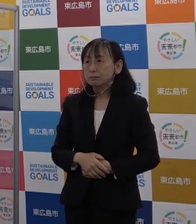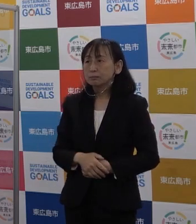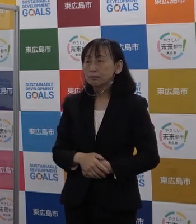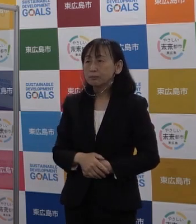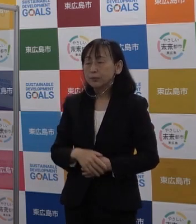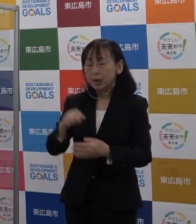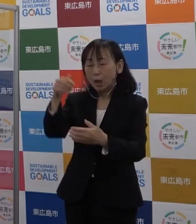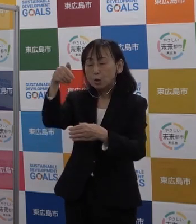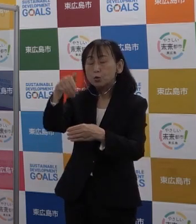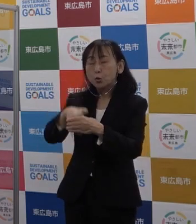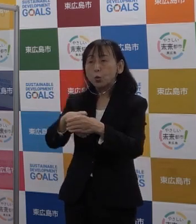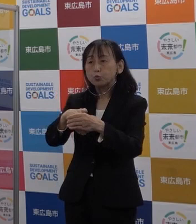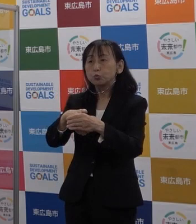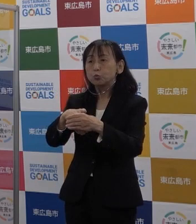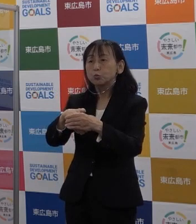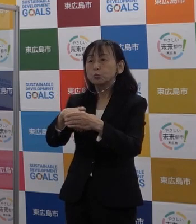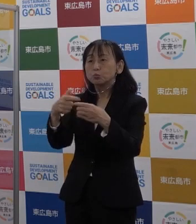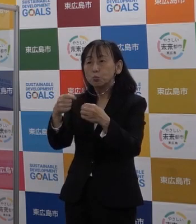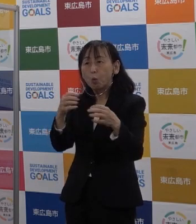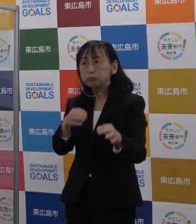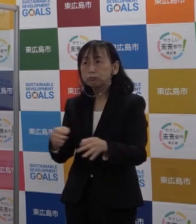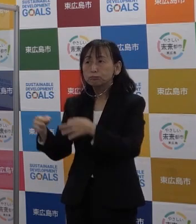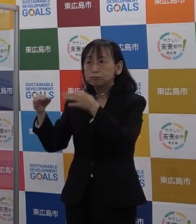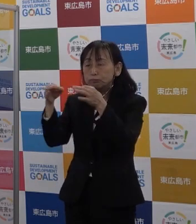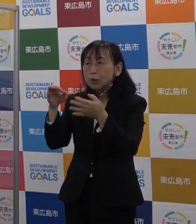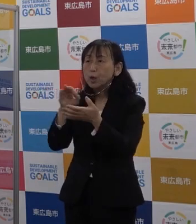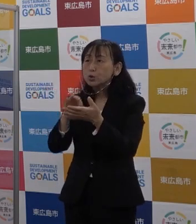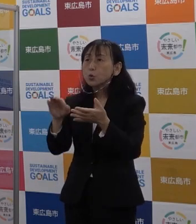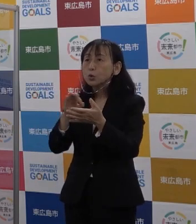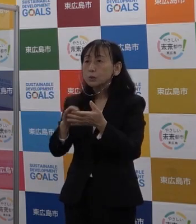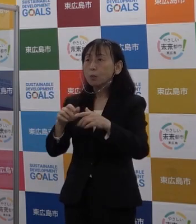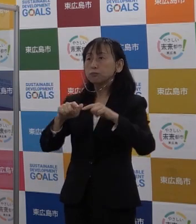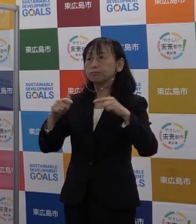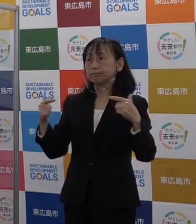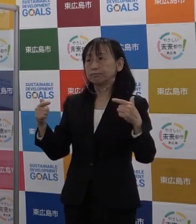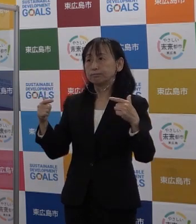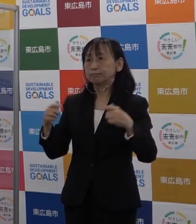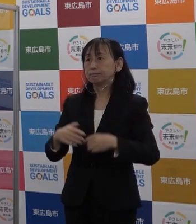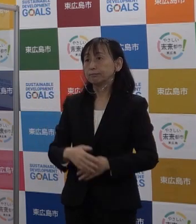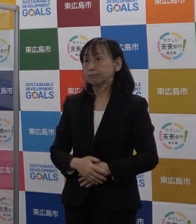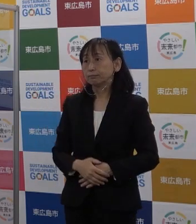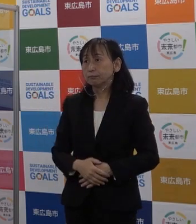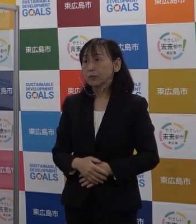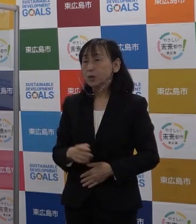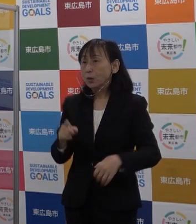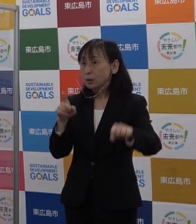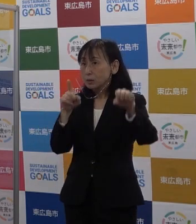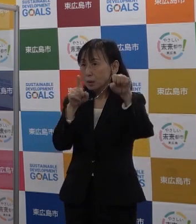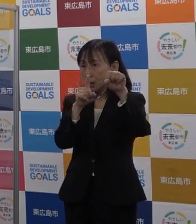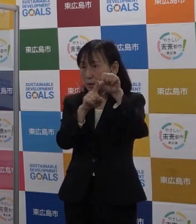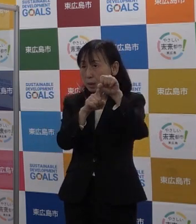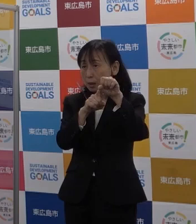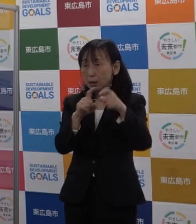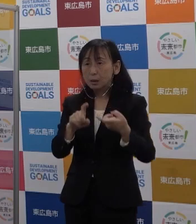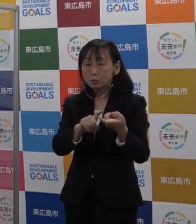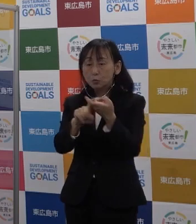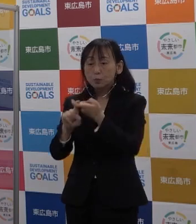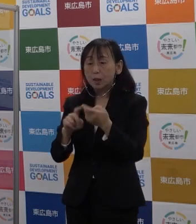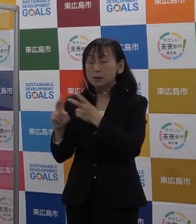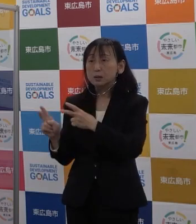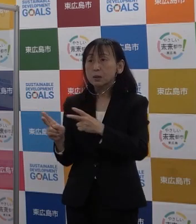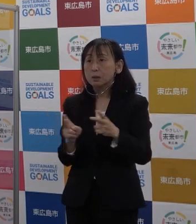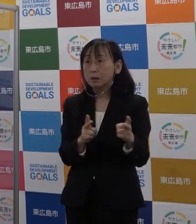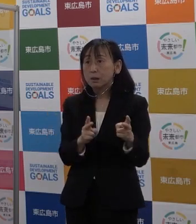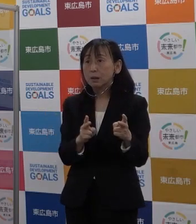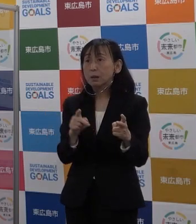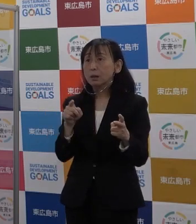向上さし、そして消費を拡大していくという取り組みでありますが、まあ、これに向けて、この組合制度というのは非